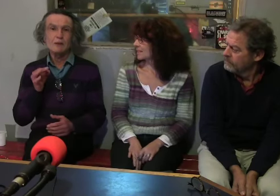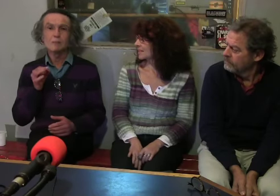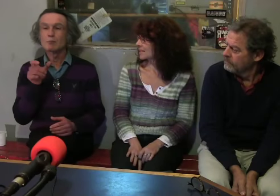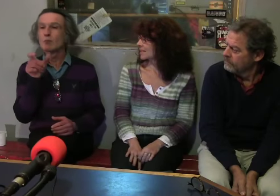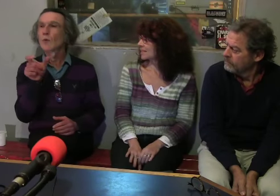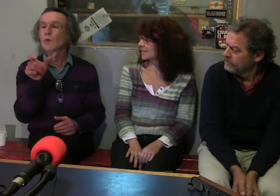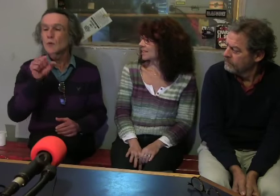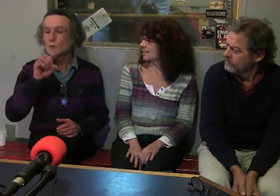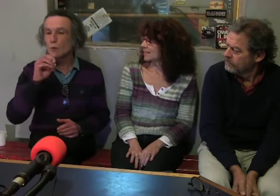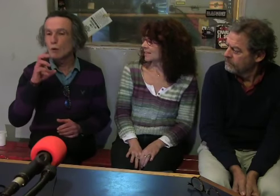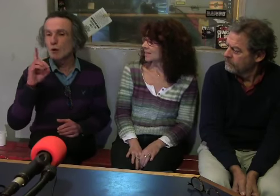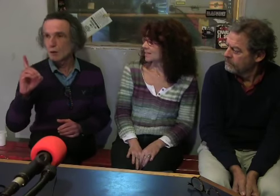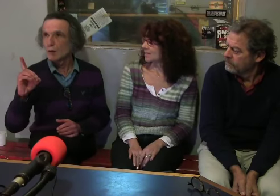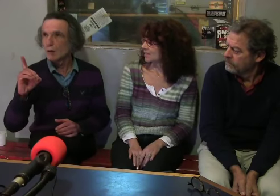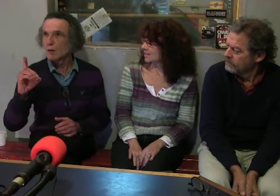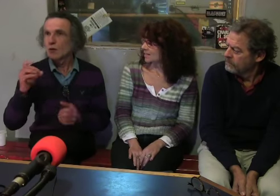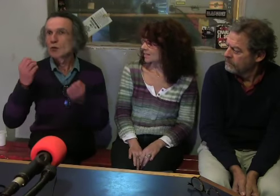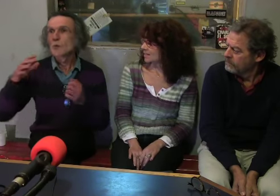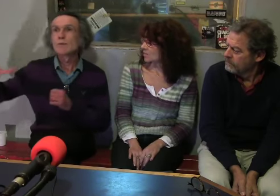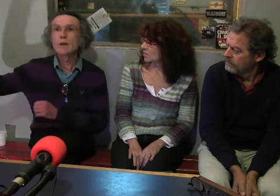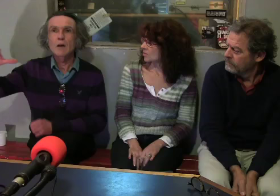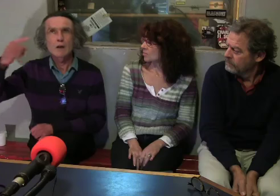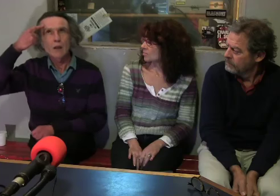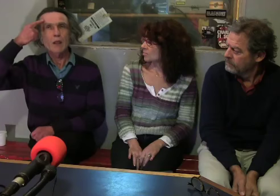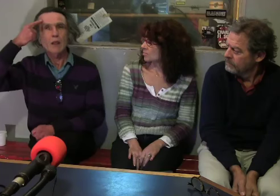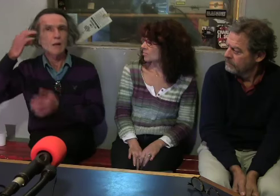Patrick. Donc le mot sourd, souvent, en